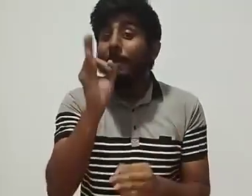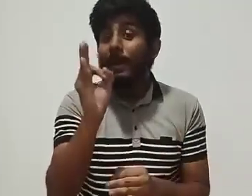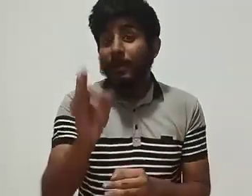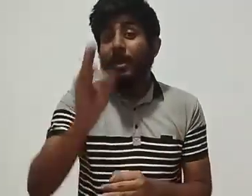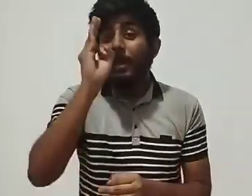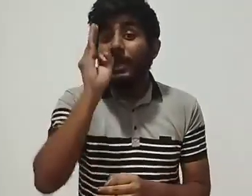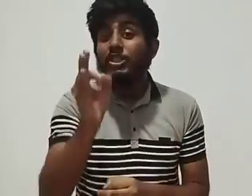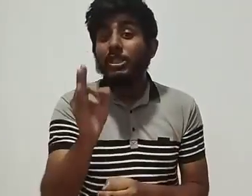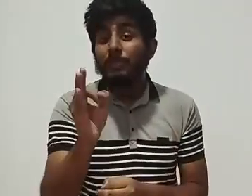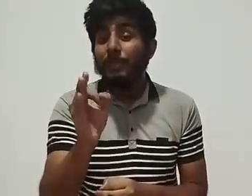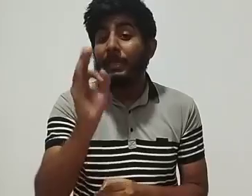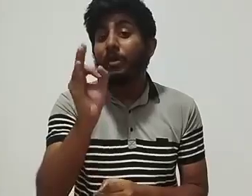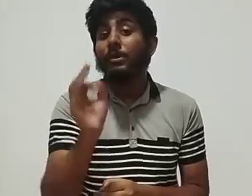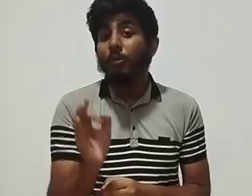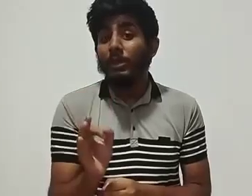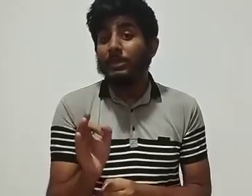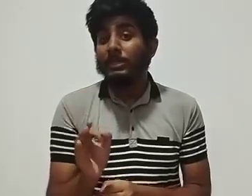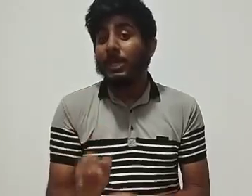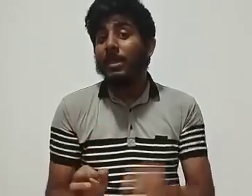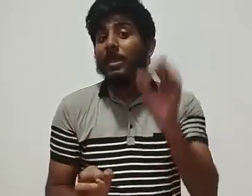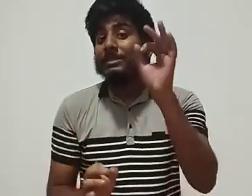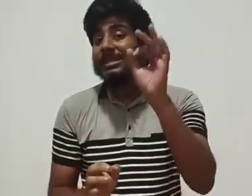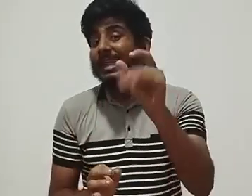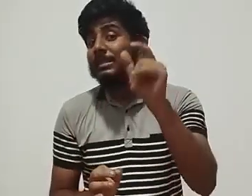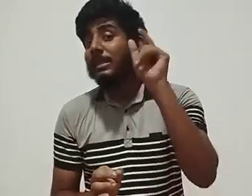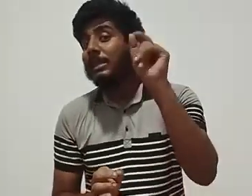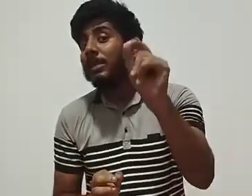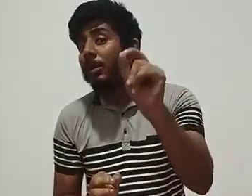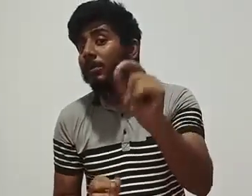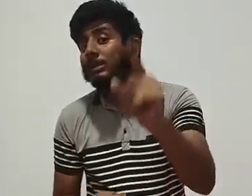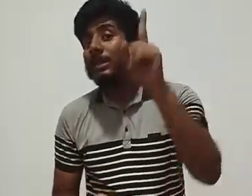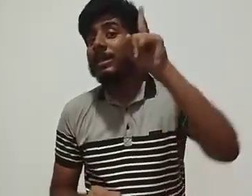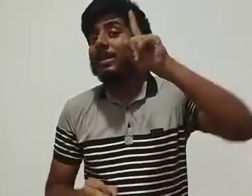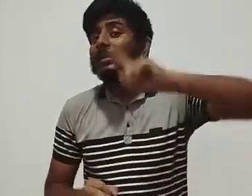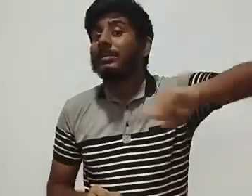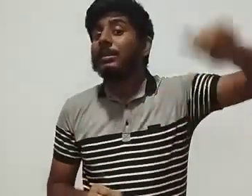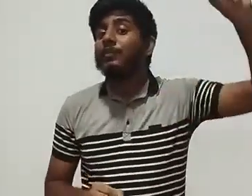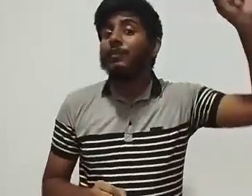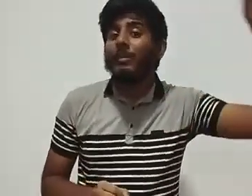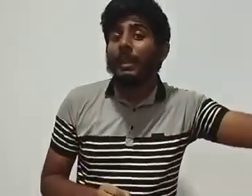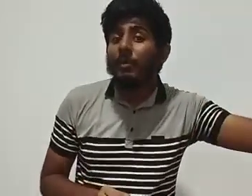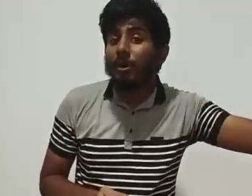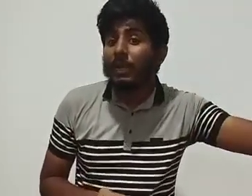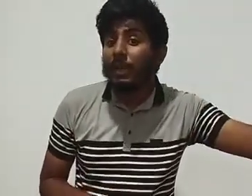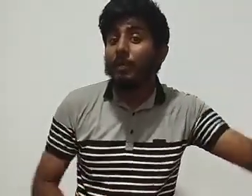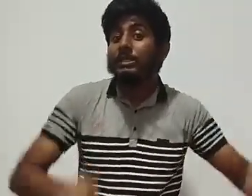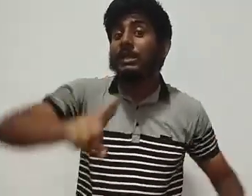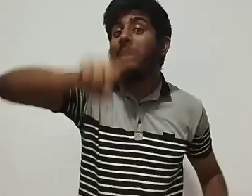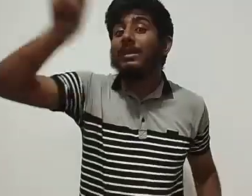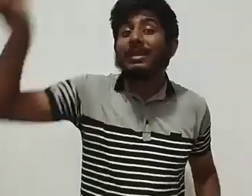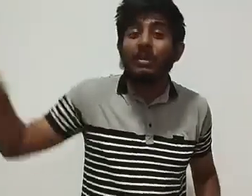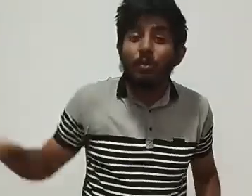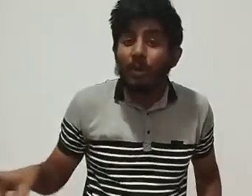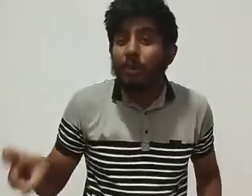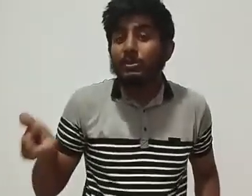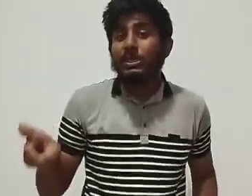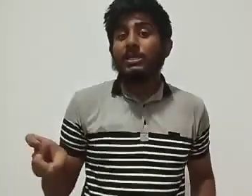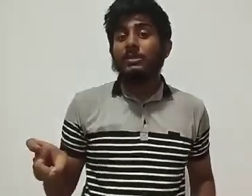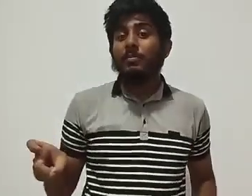এবার নিশ্চিতভাবে একটা কথা বলে দিতে চাই যে তাদেরকে কি করা হয়েছে, তাদেরকে ফ্যামিলির ভয় দেখানো হয়েছে, তাদেরকে অন্যান্য শিক্ষার্থীদের ভয়